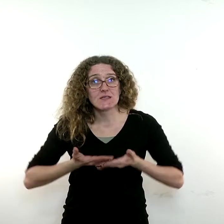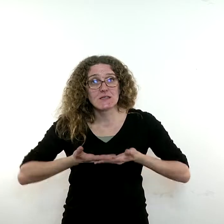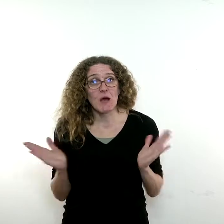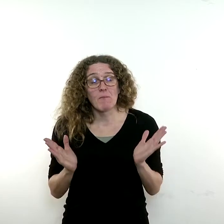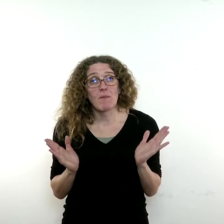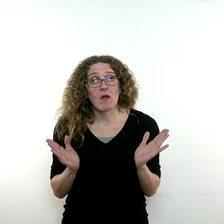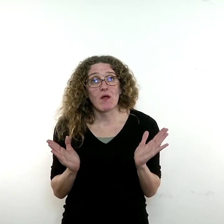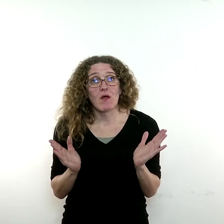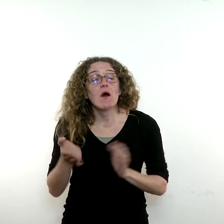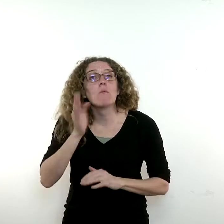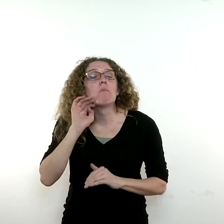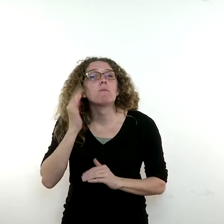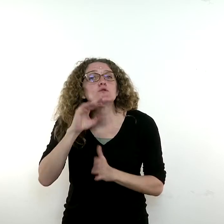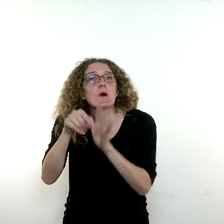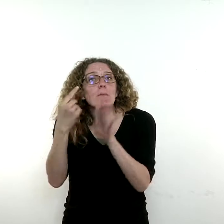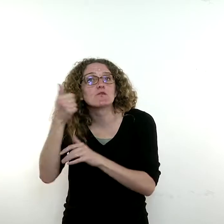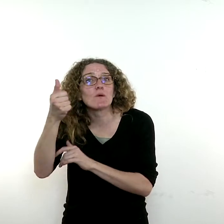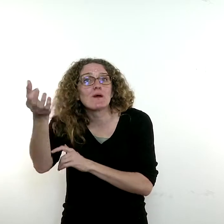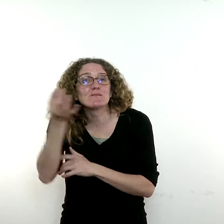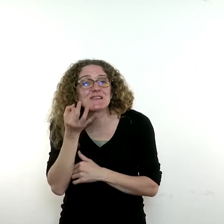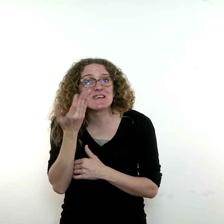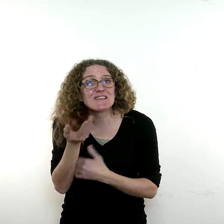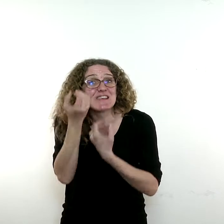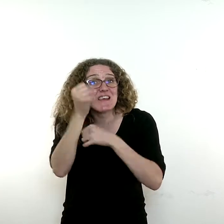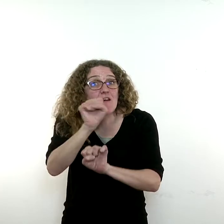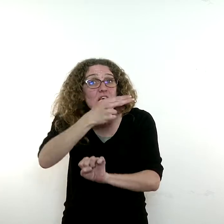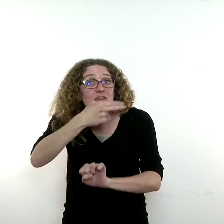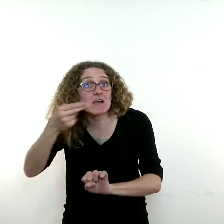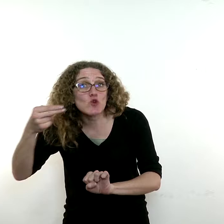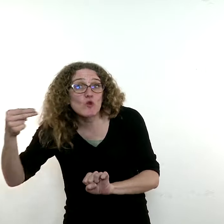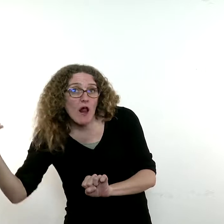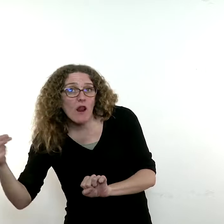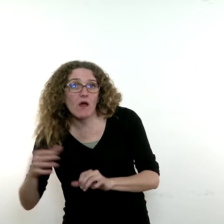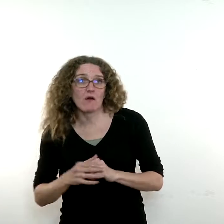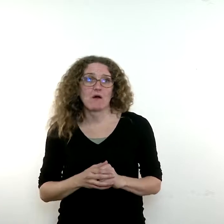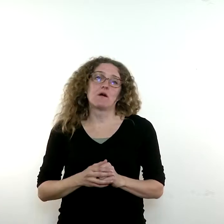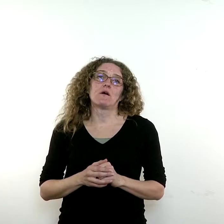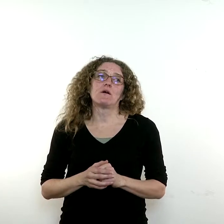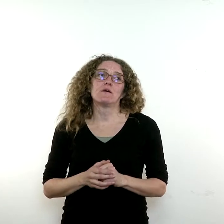bien dit, je n'ai pas besoin de reprendre vos mots. Vous parlez d'un préavis national.